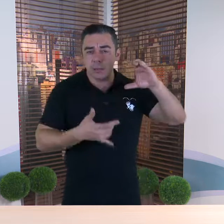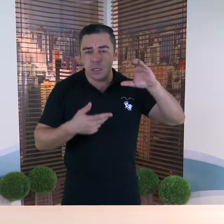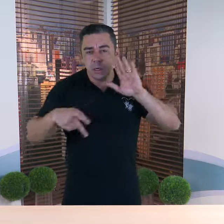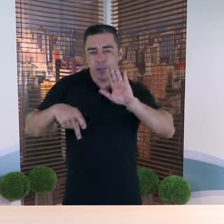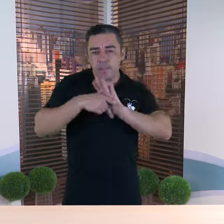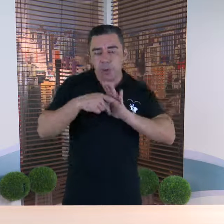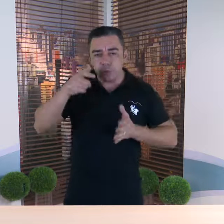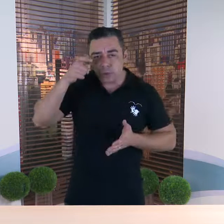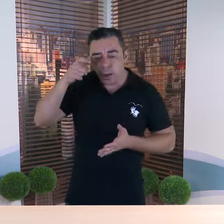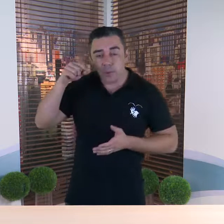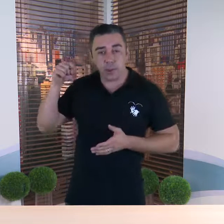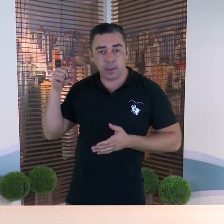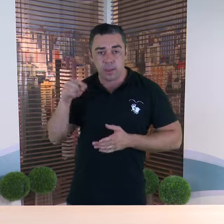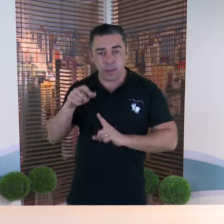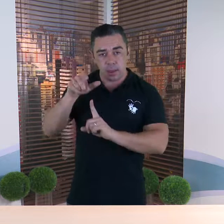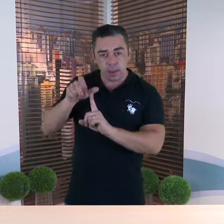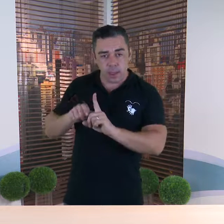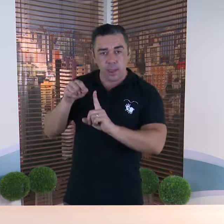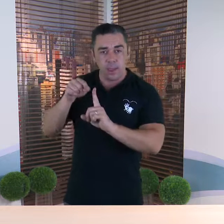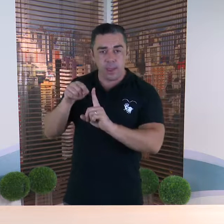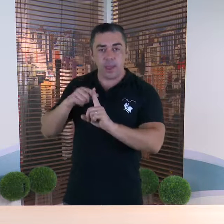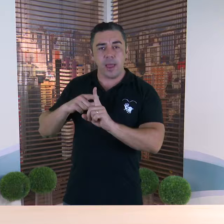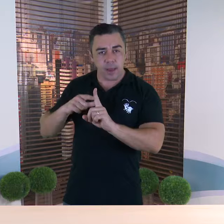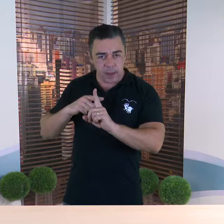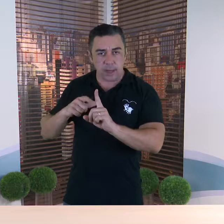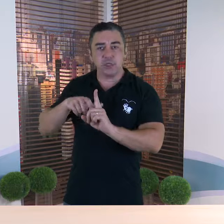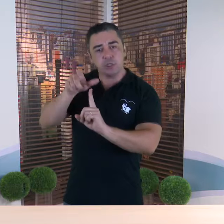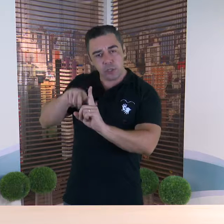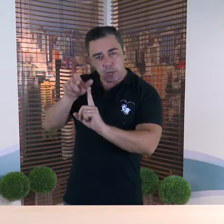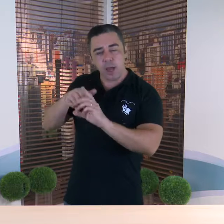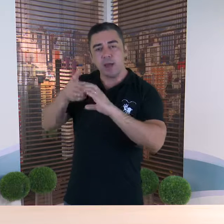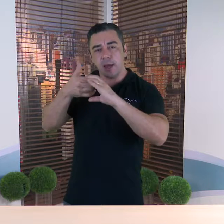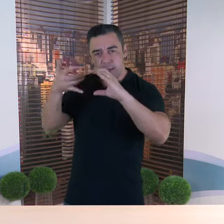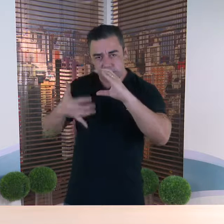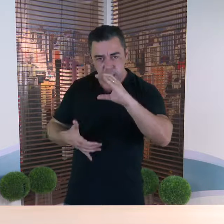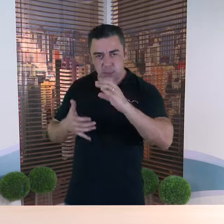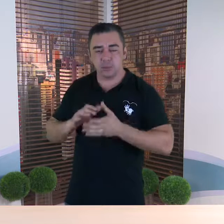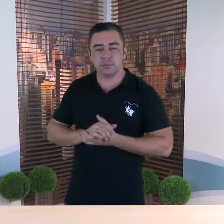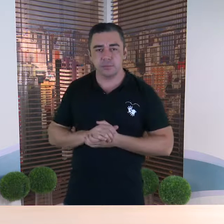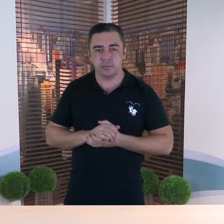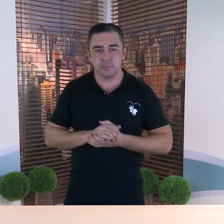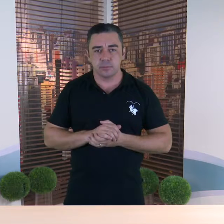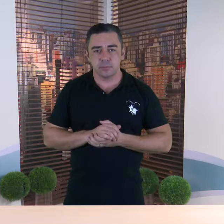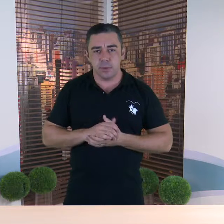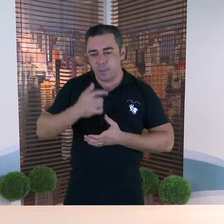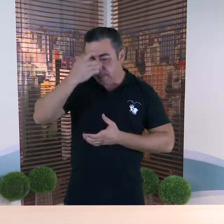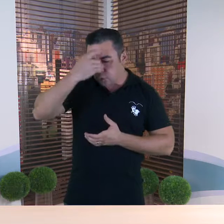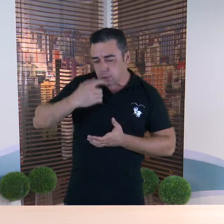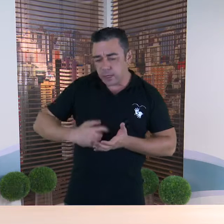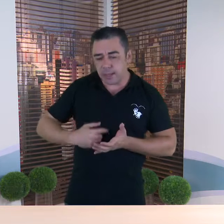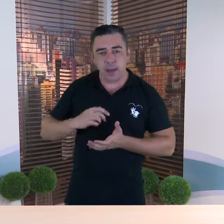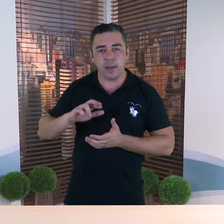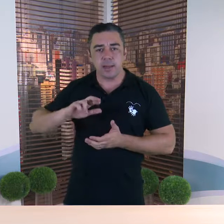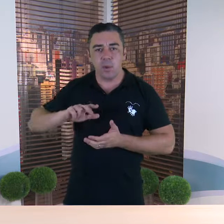Satanás que o expõem como um ser dotado de personalidade. Além do fato de ser